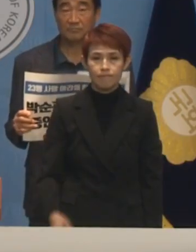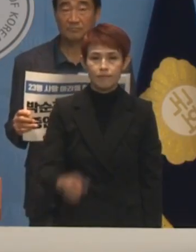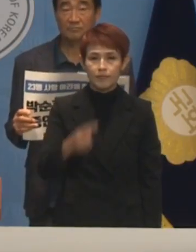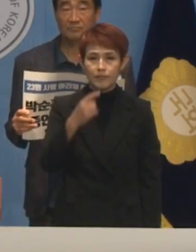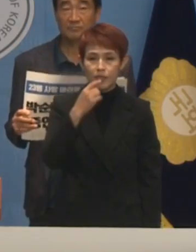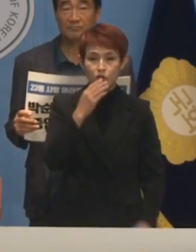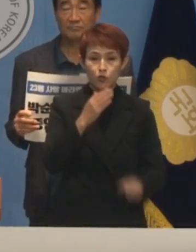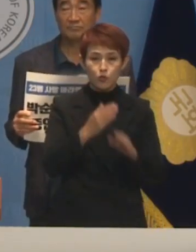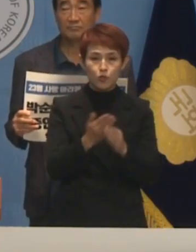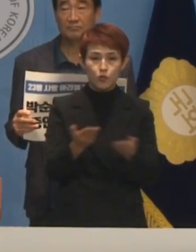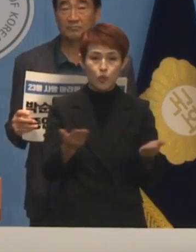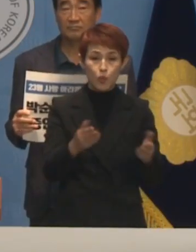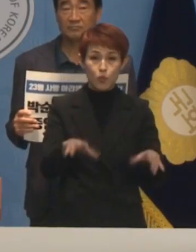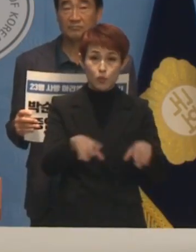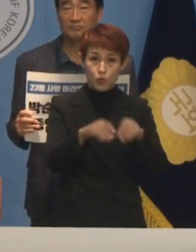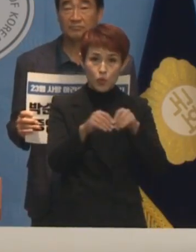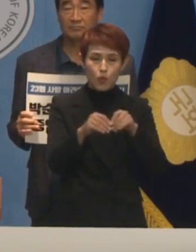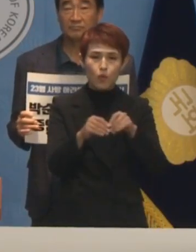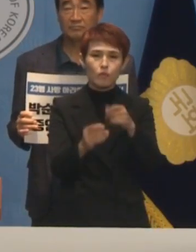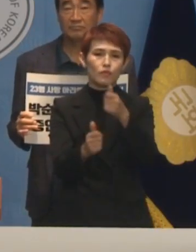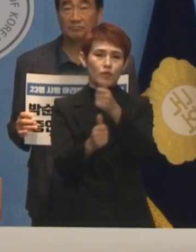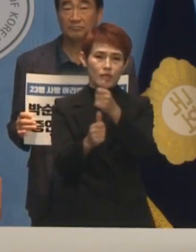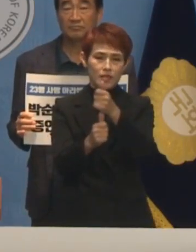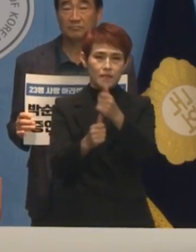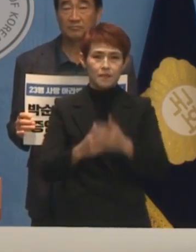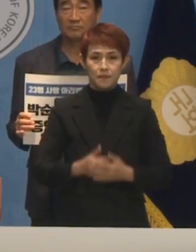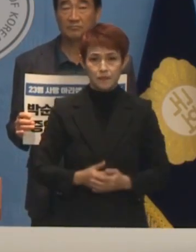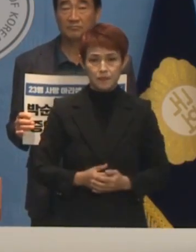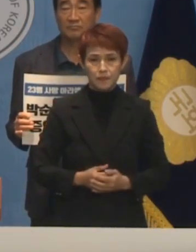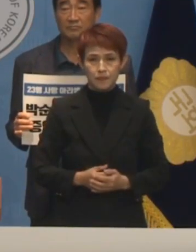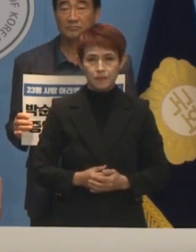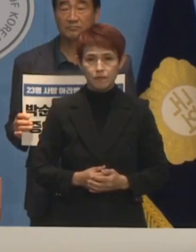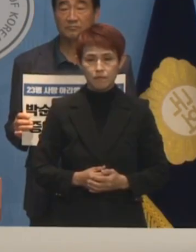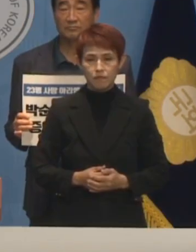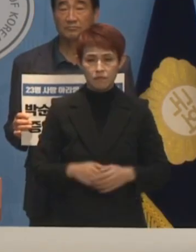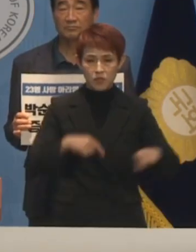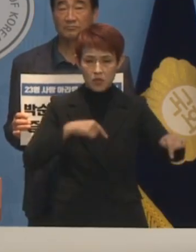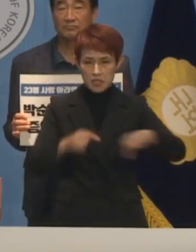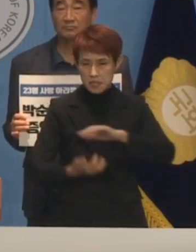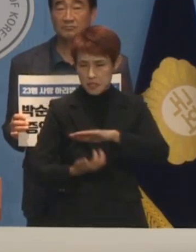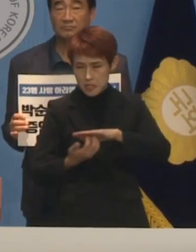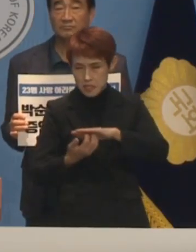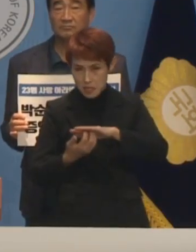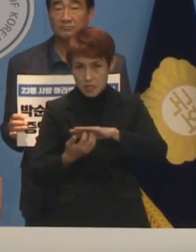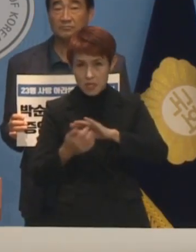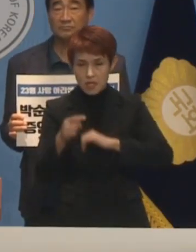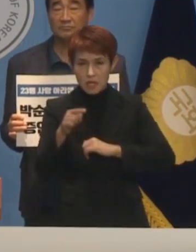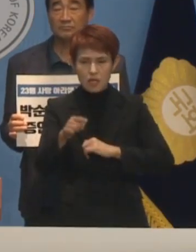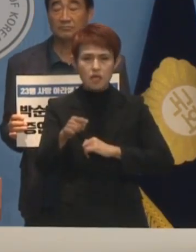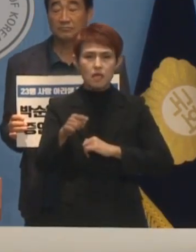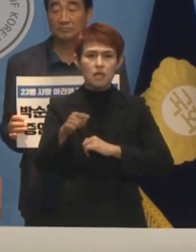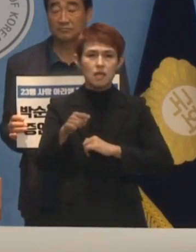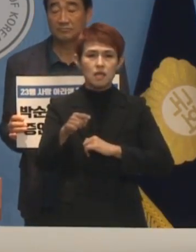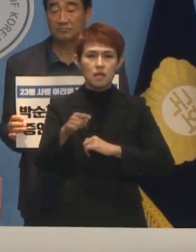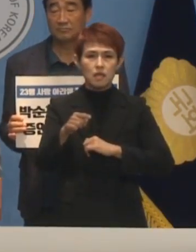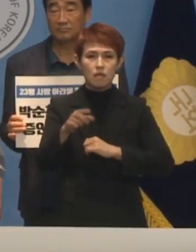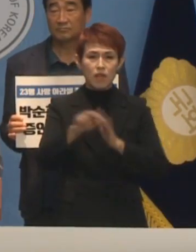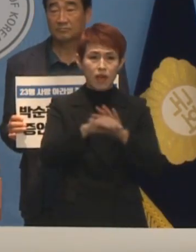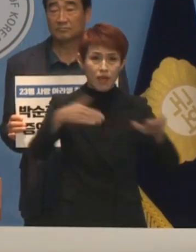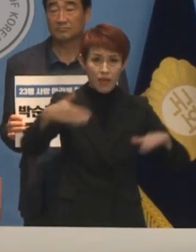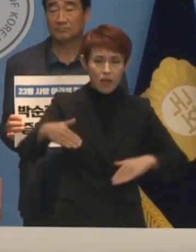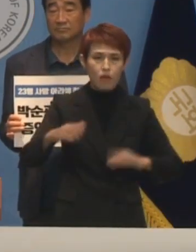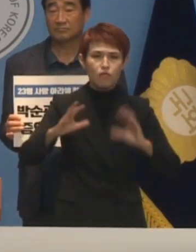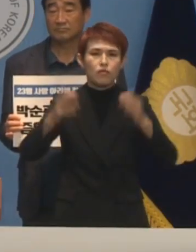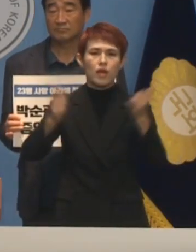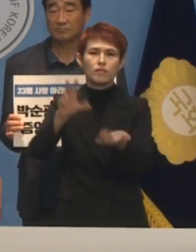민주노총의 이미성 부위원장님의 정치적 계산으로 아리셀 참사 외면을 하는 국회를 규탄하는 발언이 있겠습니다.